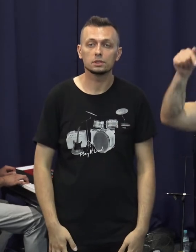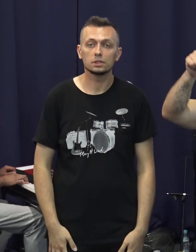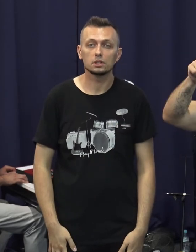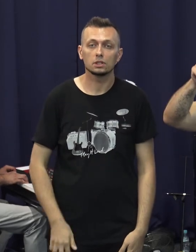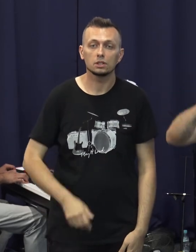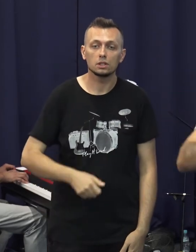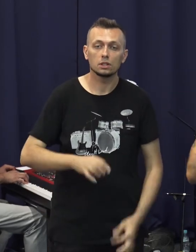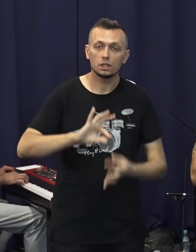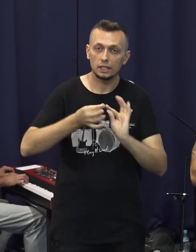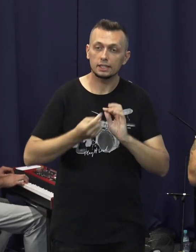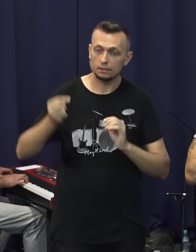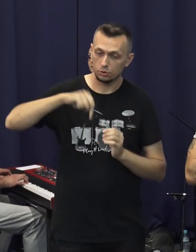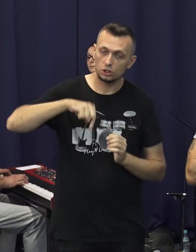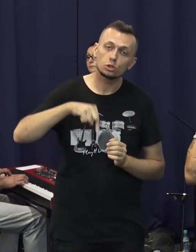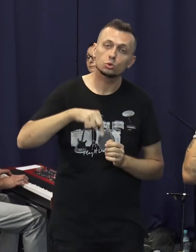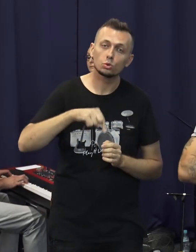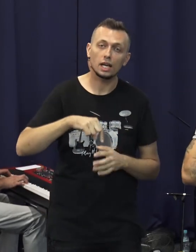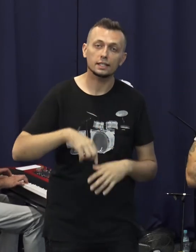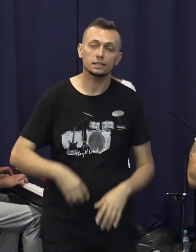Kiedy tu przyjdziesz,